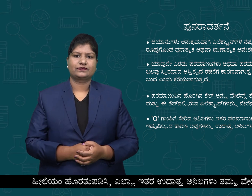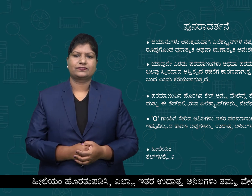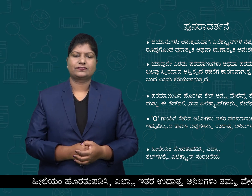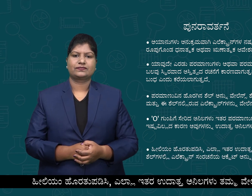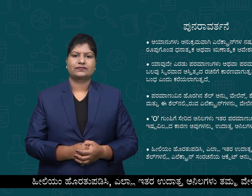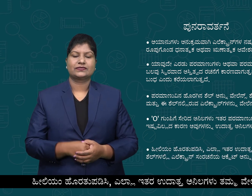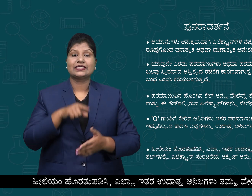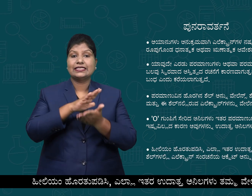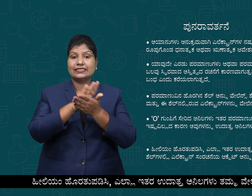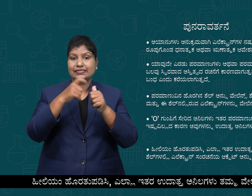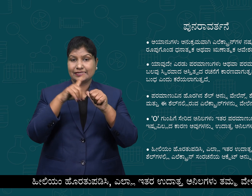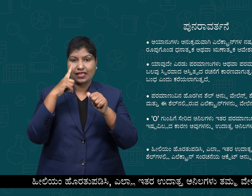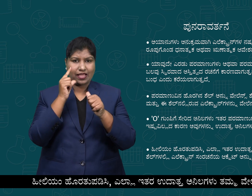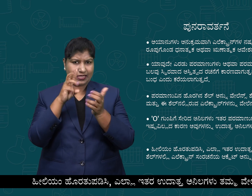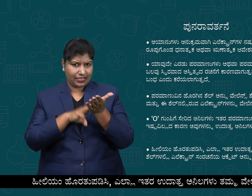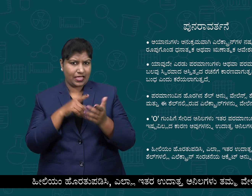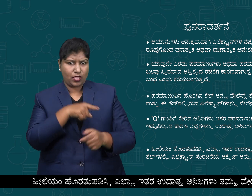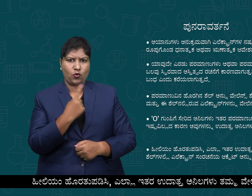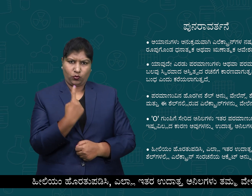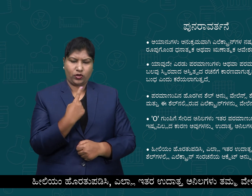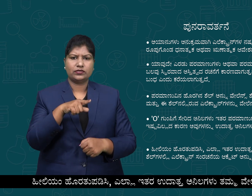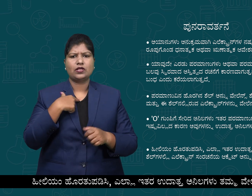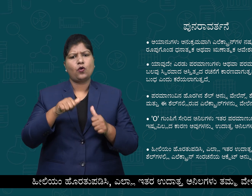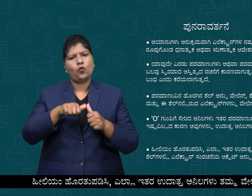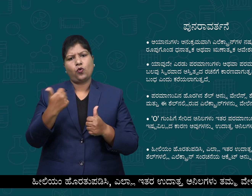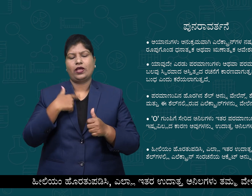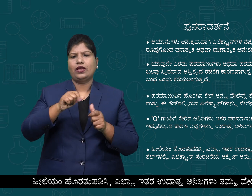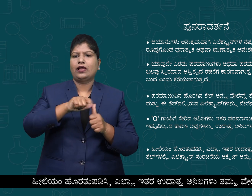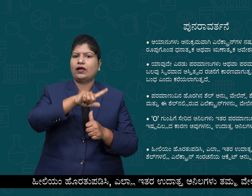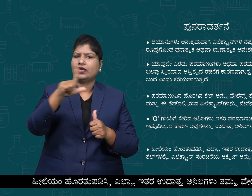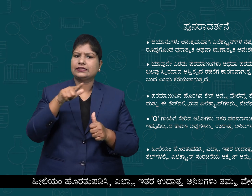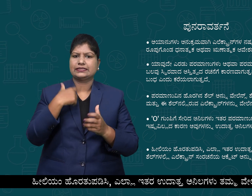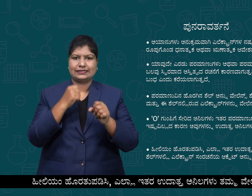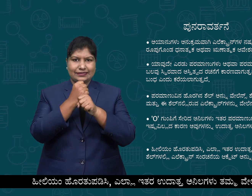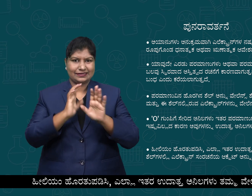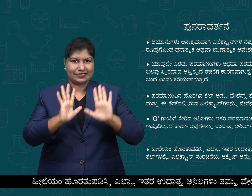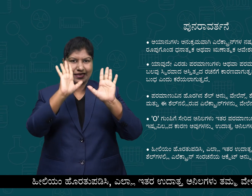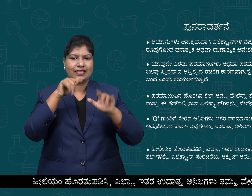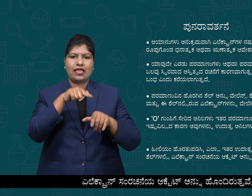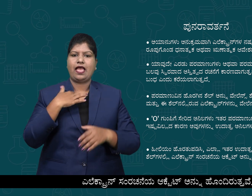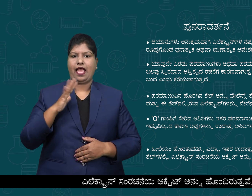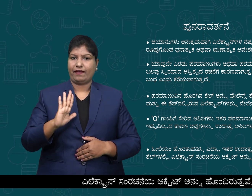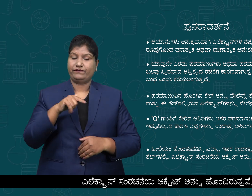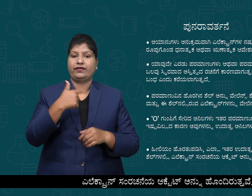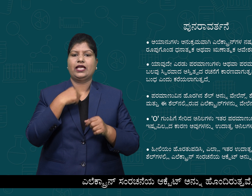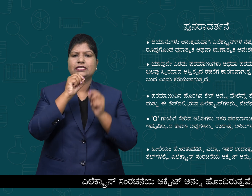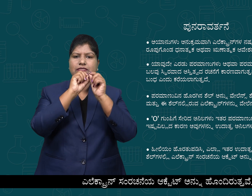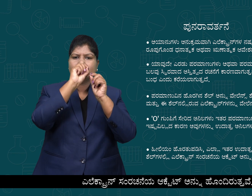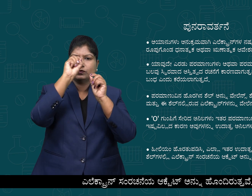ಹೀಲಿಯಂ ಹೊರತುಪಡಿಸಿ ಎಲ್ಲ ಇತರ ಉದಾತ್ತ ಅನಿಲಗಳು ತಮ್ಮ ವೇಲೆನ್ಸಿ ಶೆಲ್ಗಳಲ್ಲಿ ಎಲೆಕ್ಟ್ರಾನ್ ಸಂರಚನೆಯ